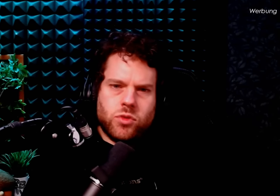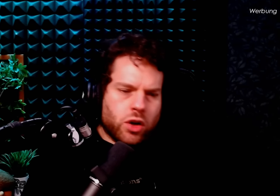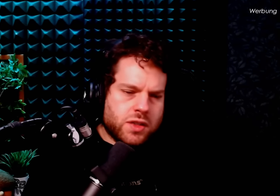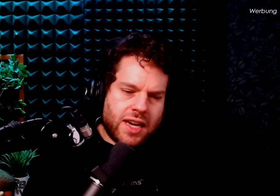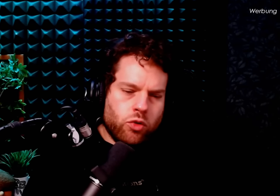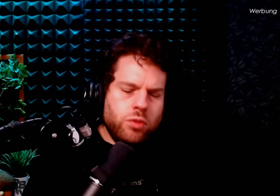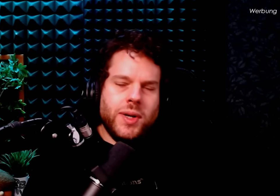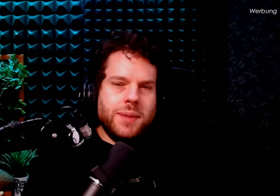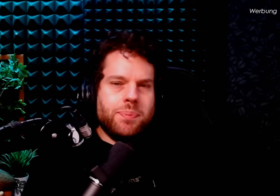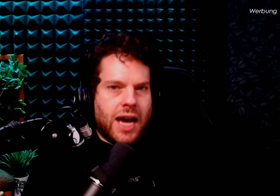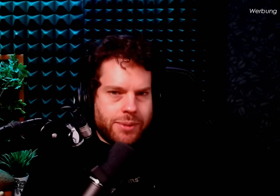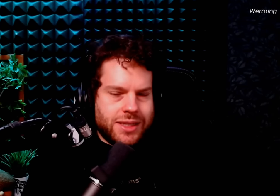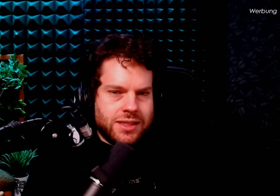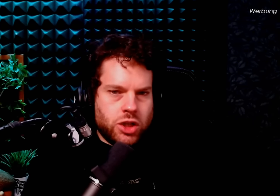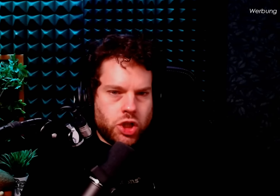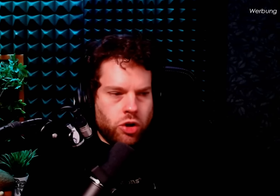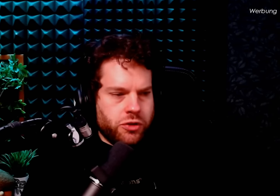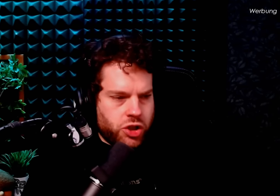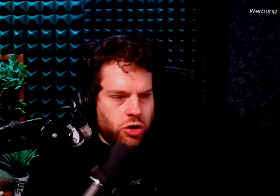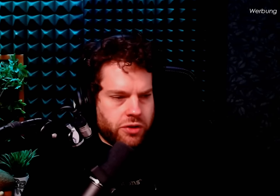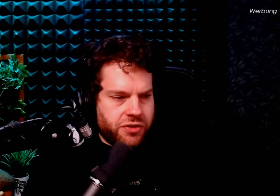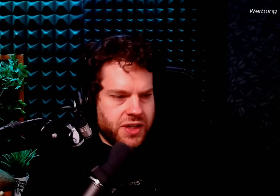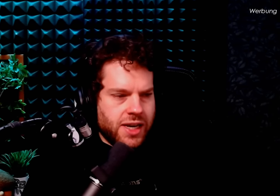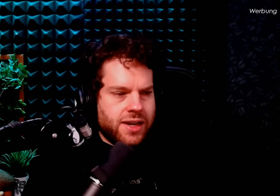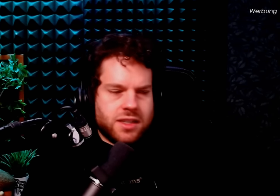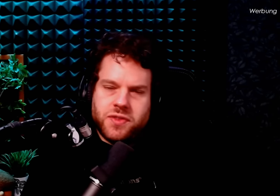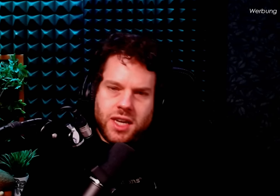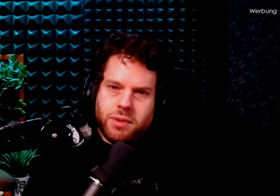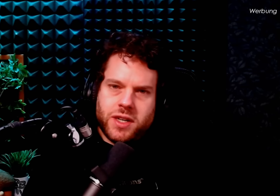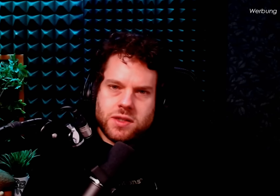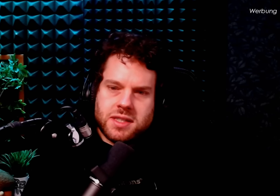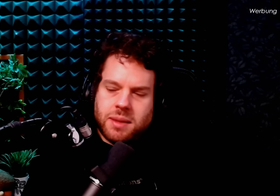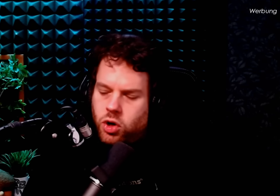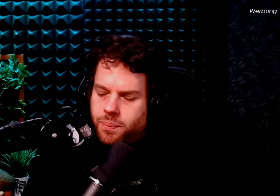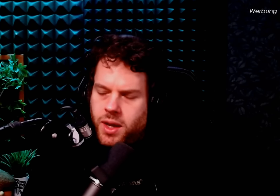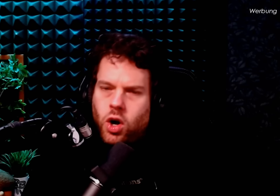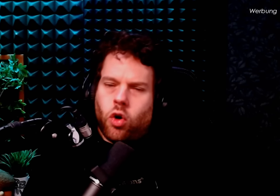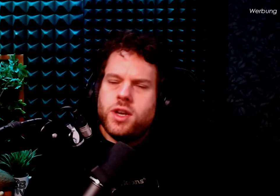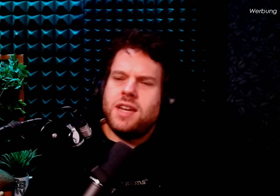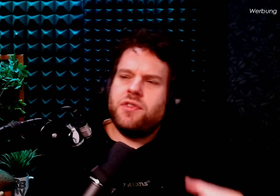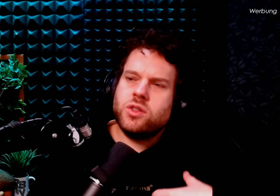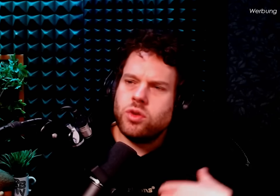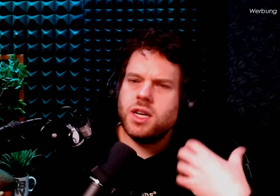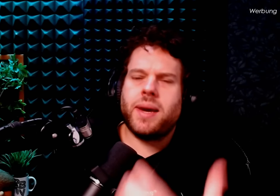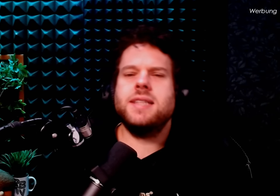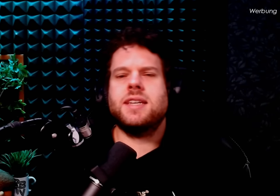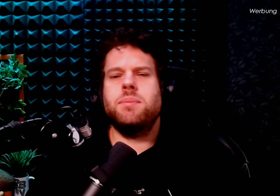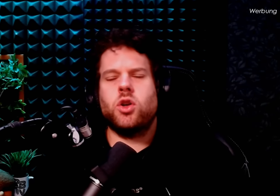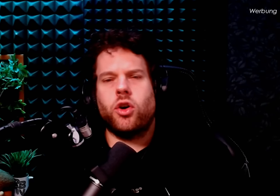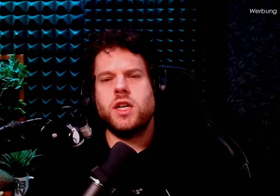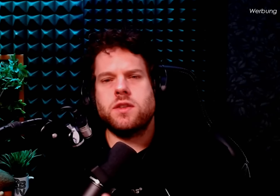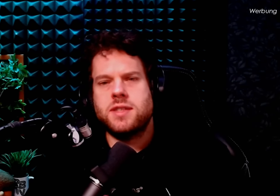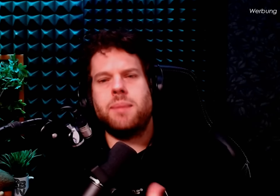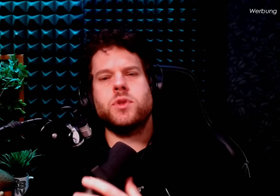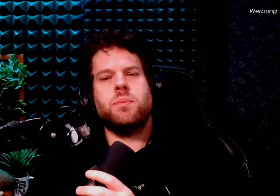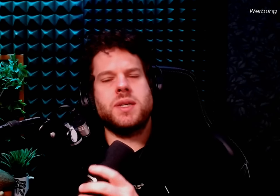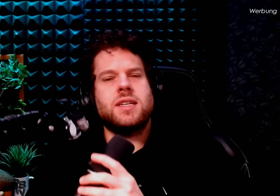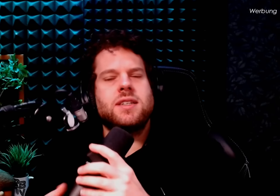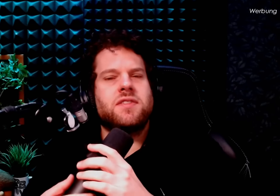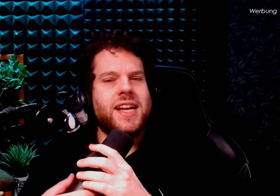noch sehr unbeliebten Arbeitstitel Schlürf, Schlürf, dass wir hier immer wieder zusammenkommen. Und ich versuche gemeinsam mit euch zusammen so ein bisschen in die